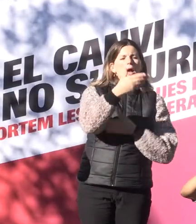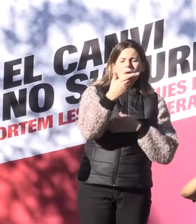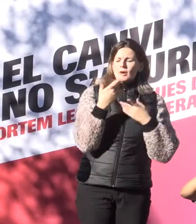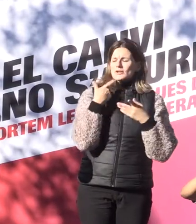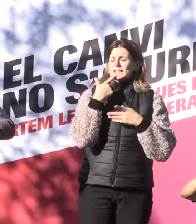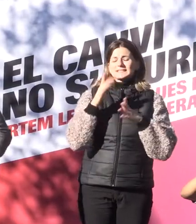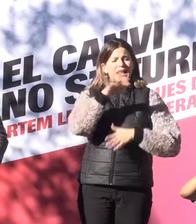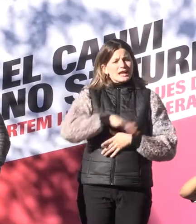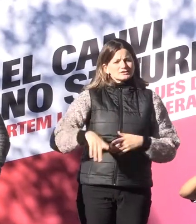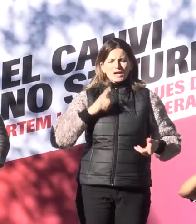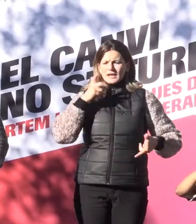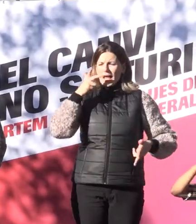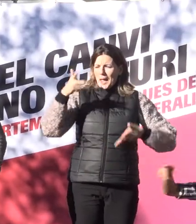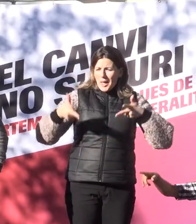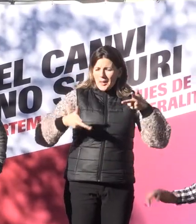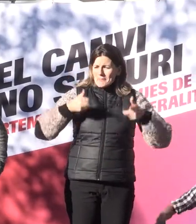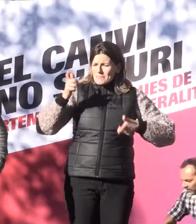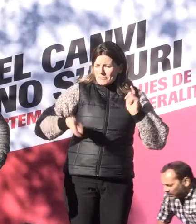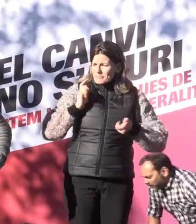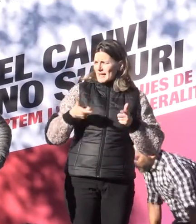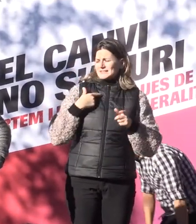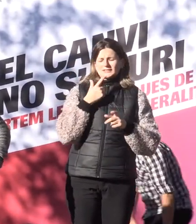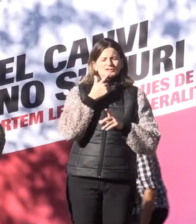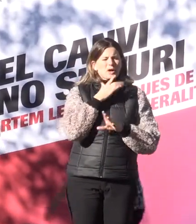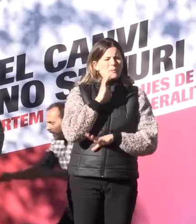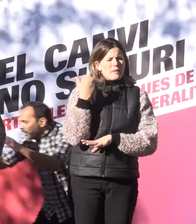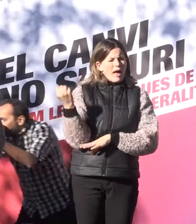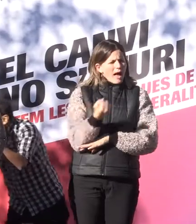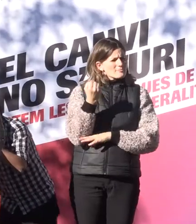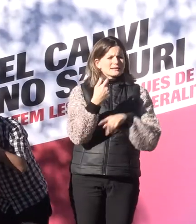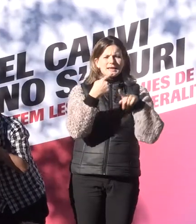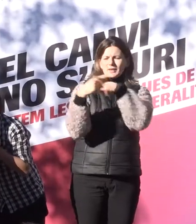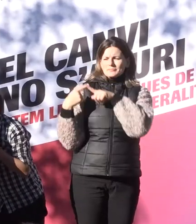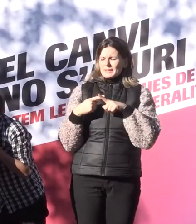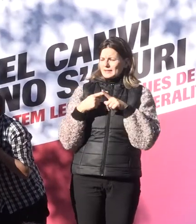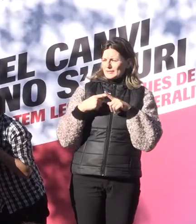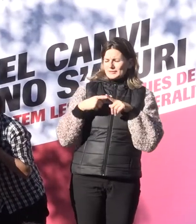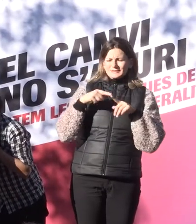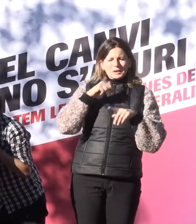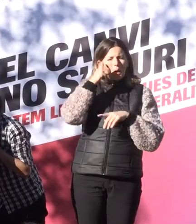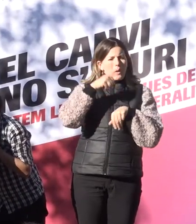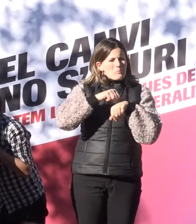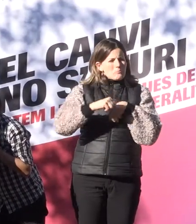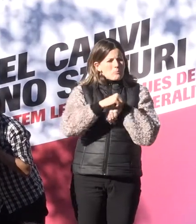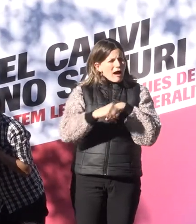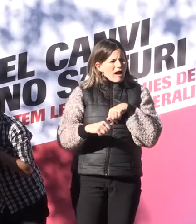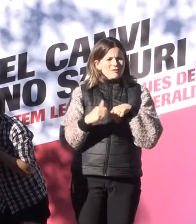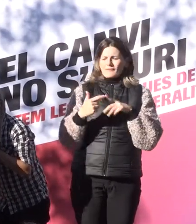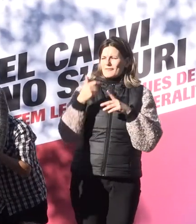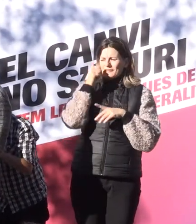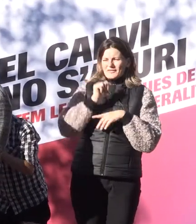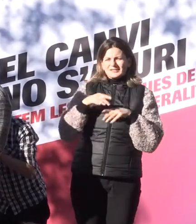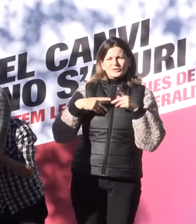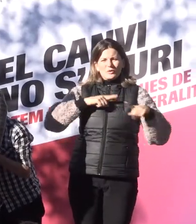en mexico por el estado por el narco por el crimen organizado bueno martín acaba de llegar solamente